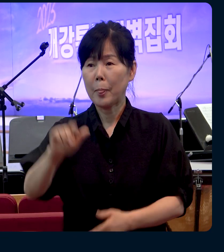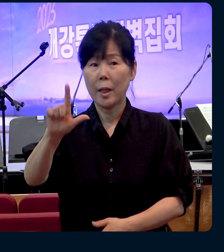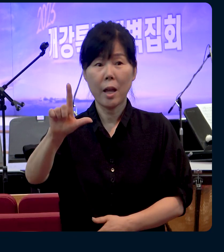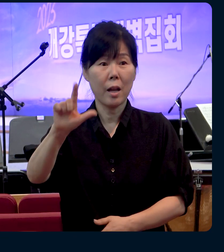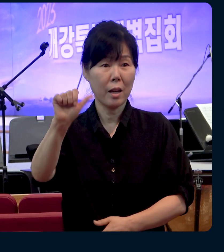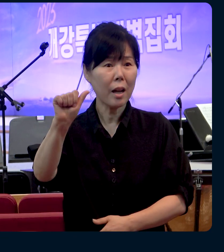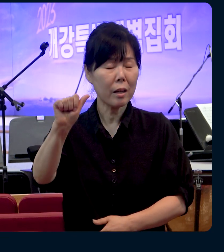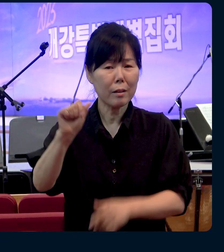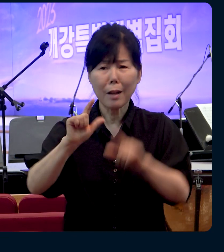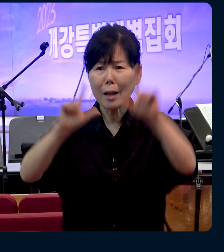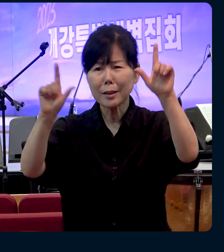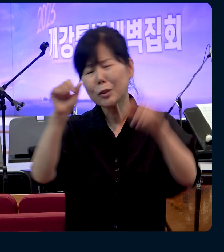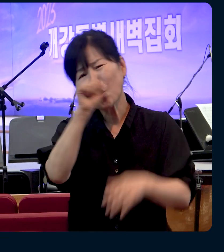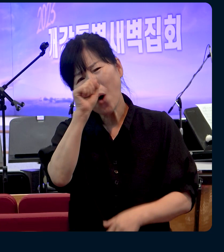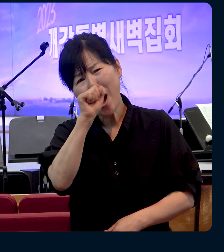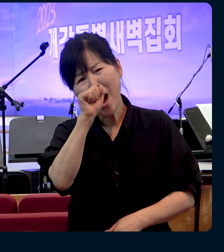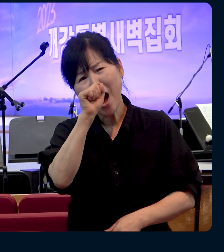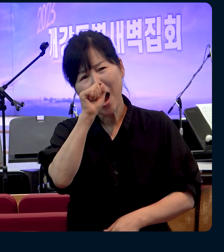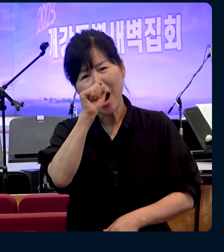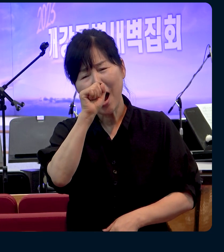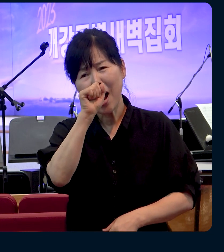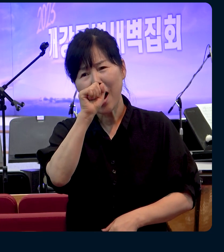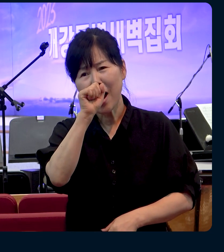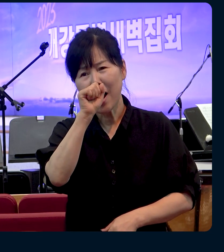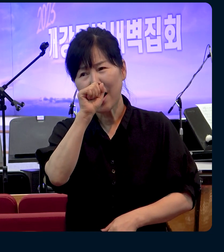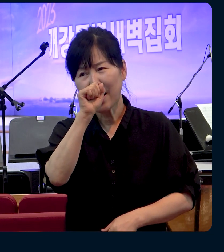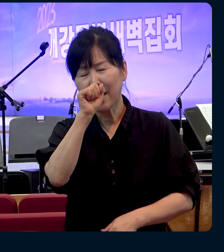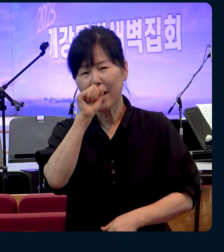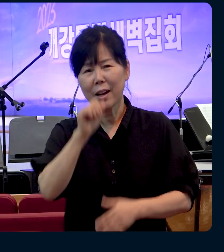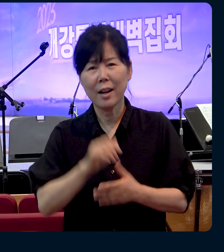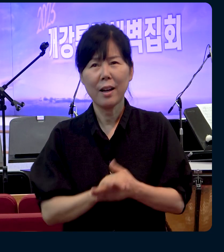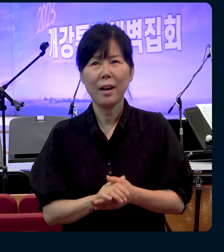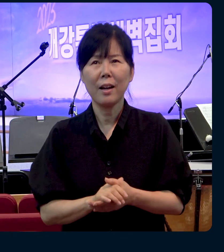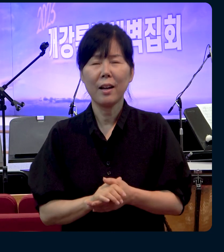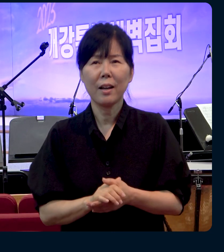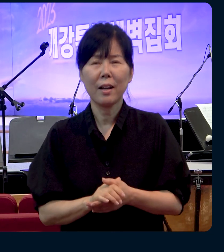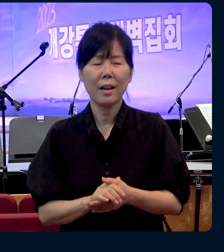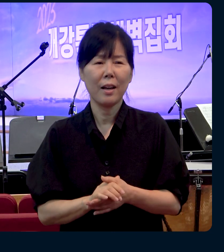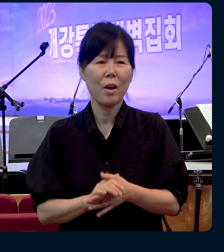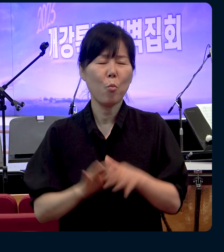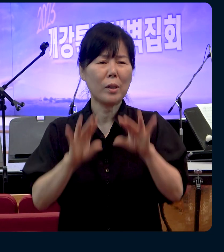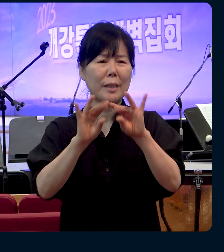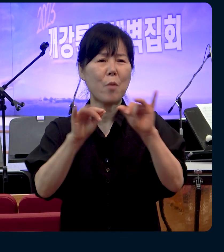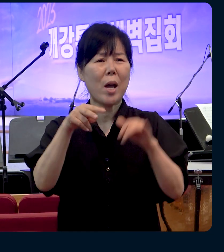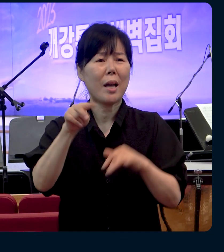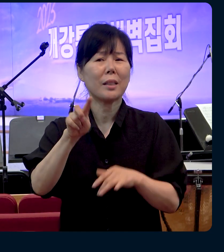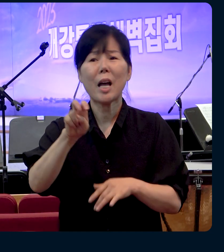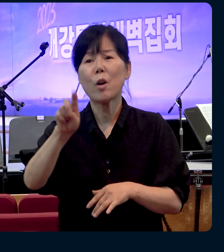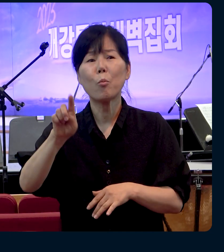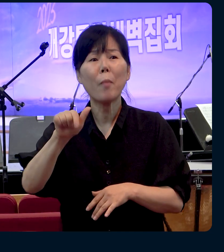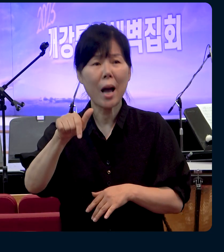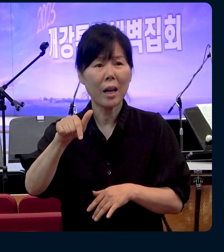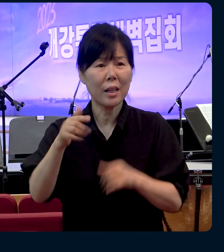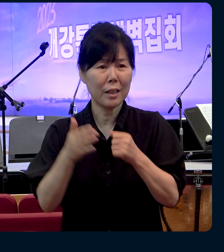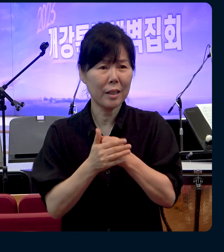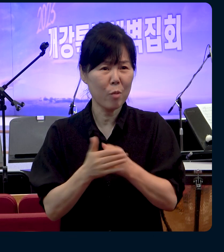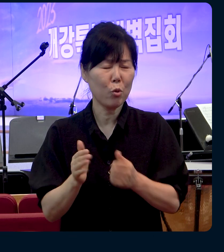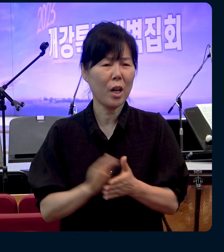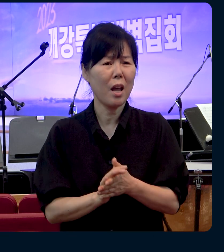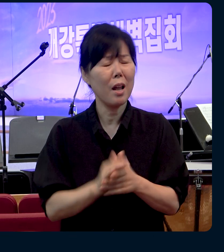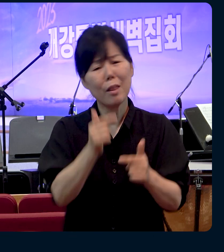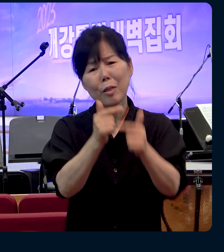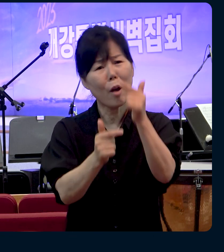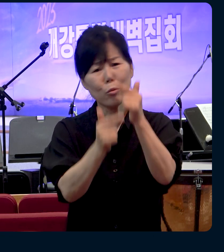참 날씨 좋고 다 좋은데 문제가 뭐냐? 이게 사막이다 보니까 나무가 많이 없어요.